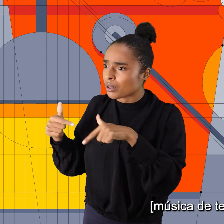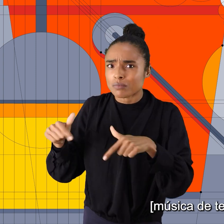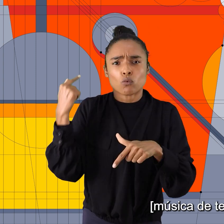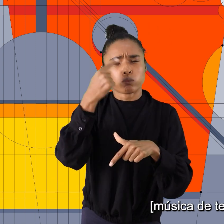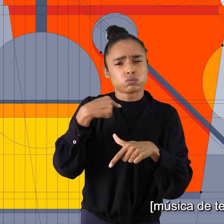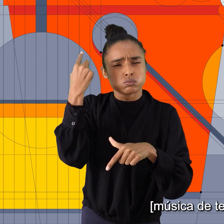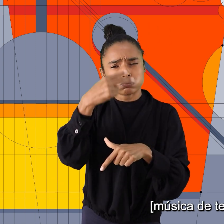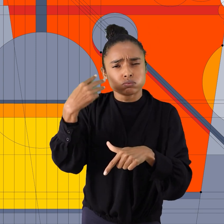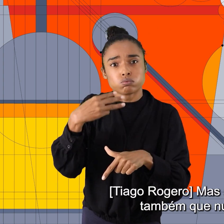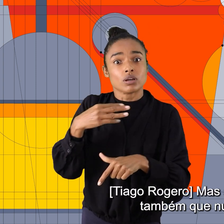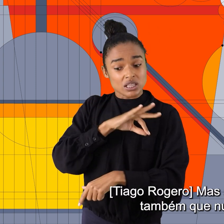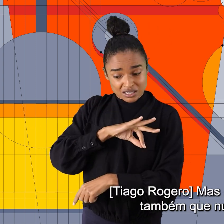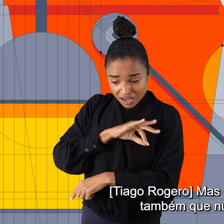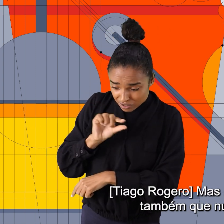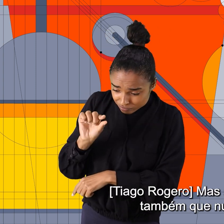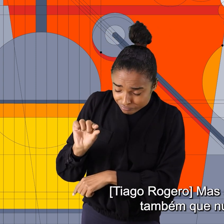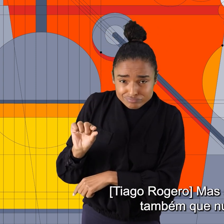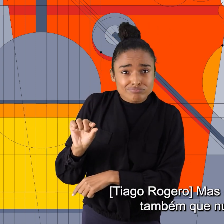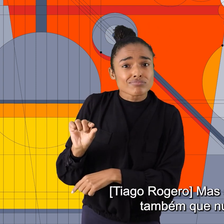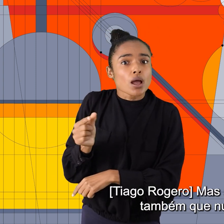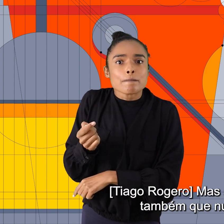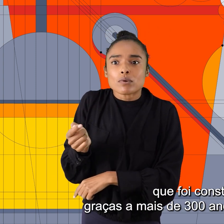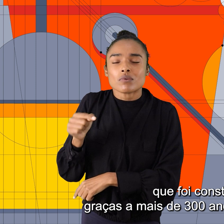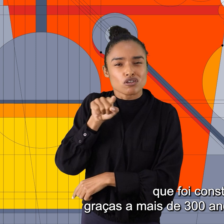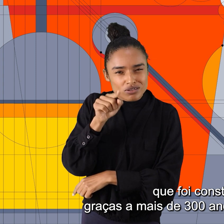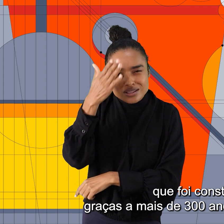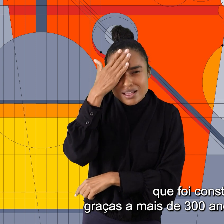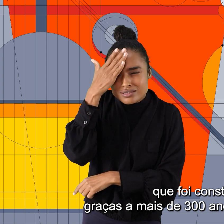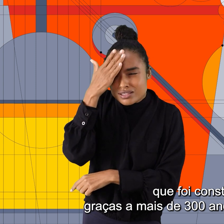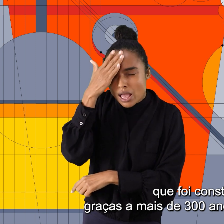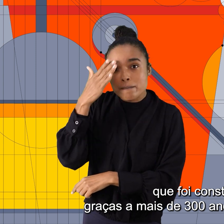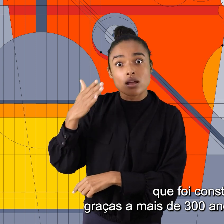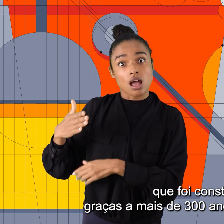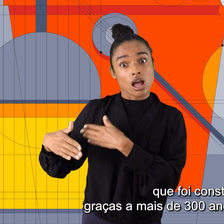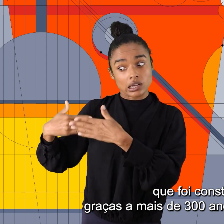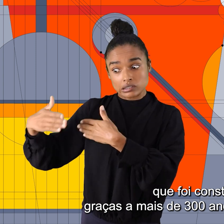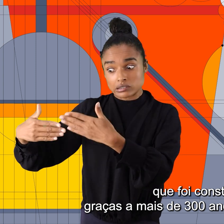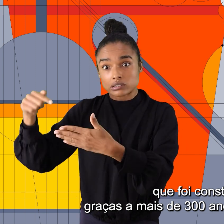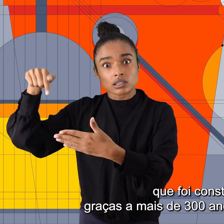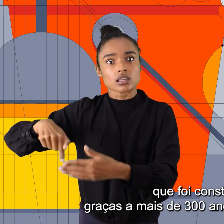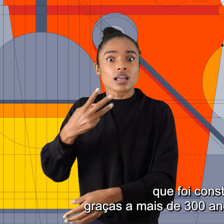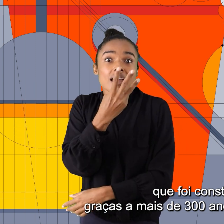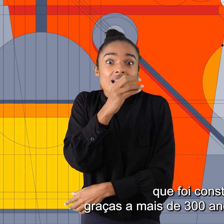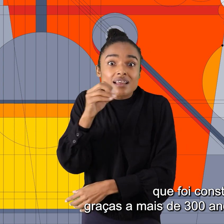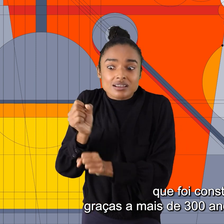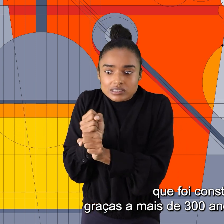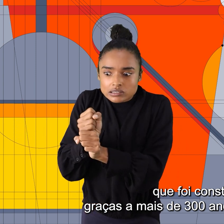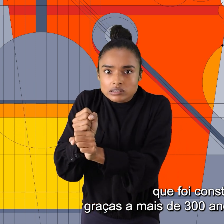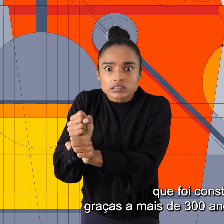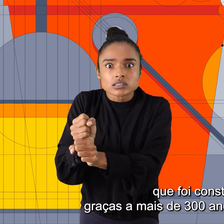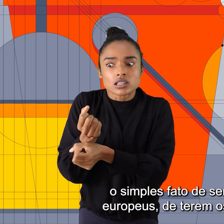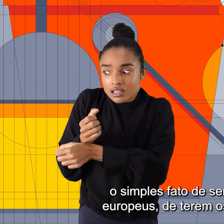nada. Mas a gente sabe também que num país que foi construído graças a mais de 300 anos de